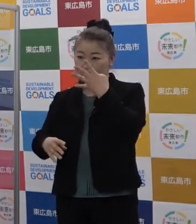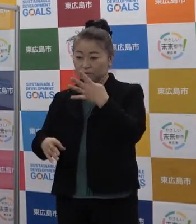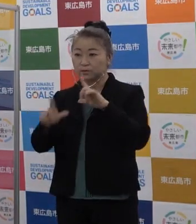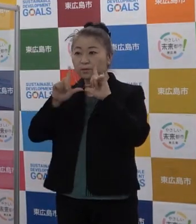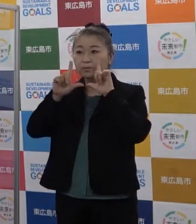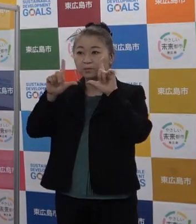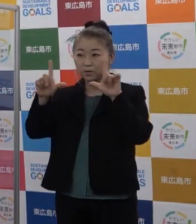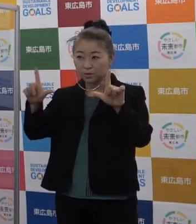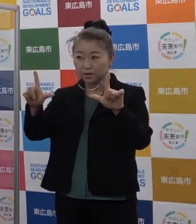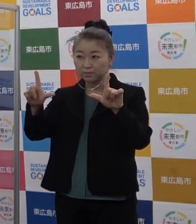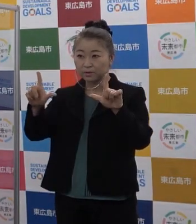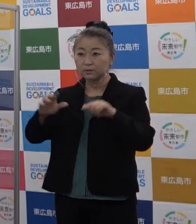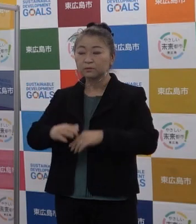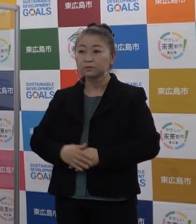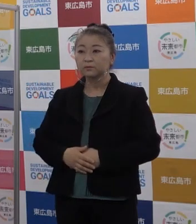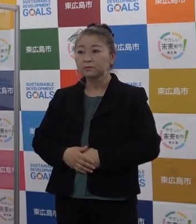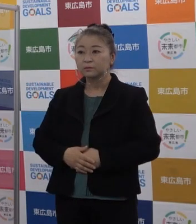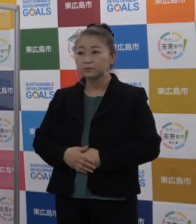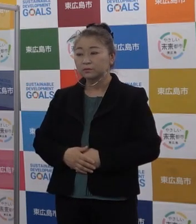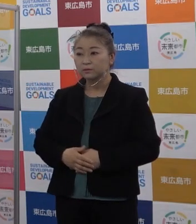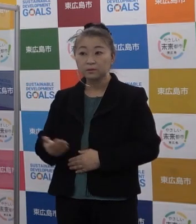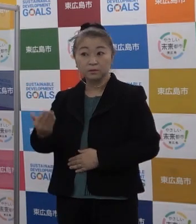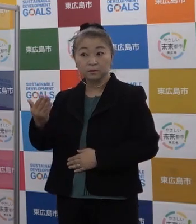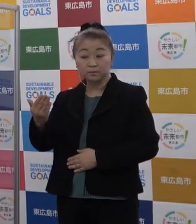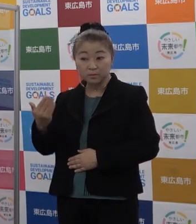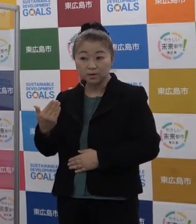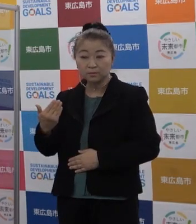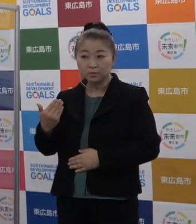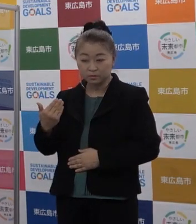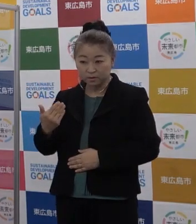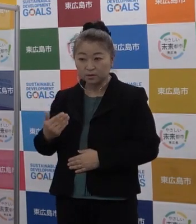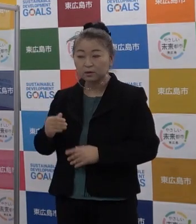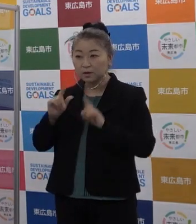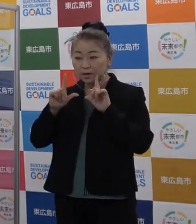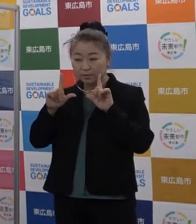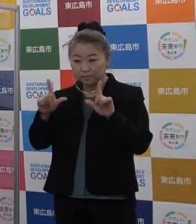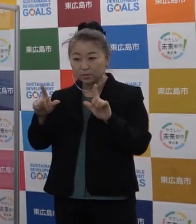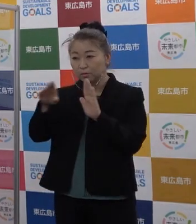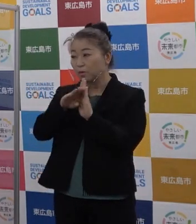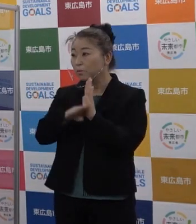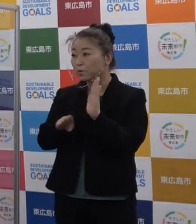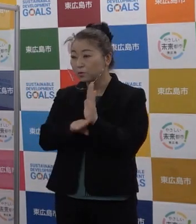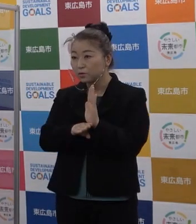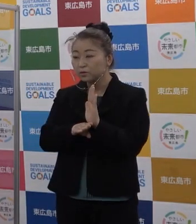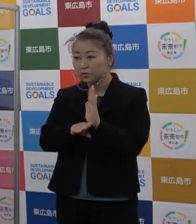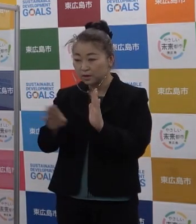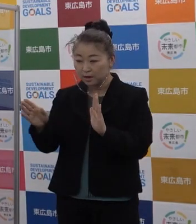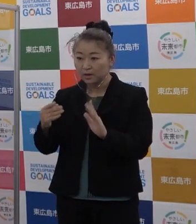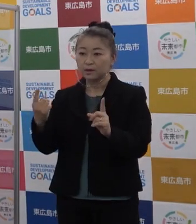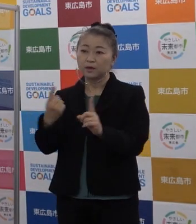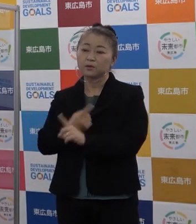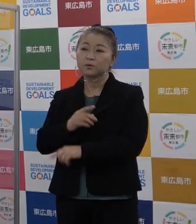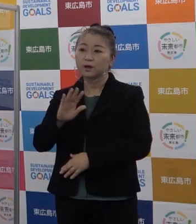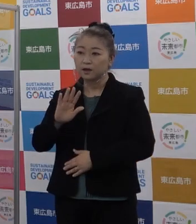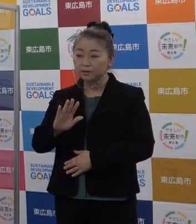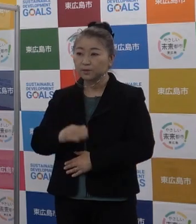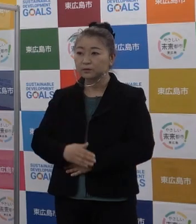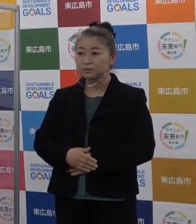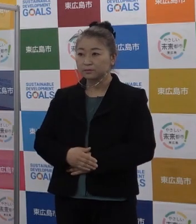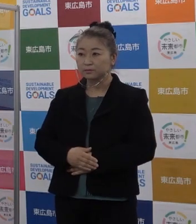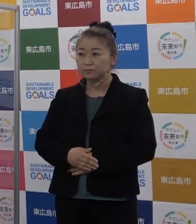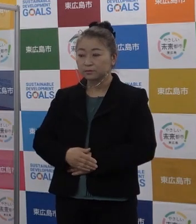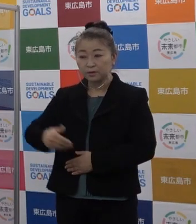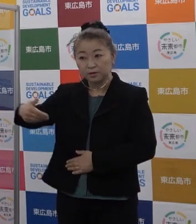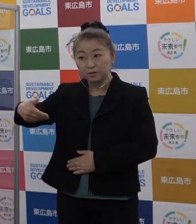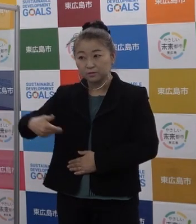させていただきます。なお、事前のプレスリリースでの発表項目から1項目変更しております。ご質